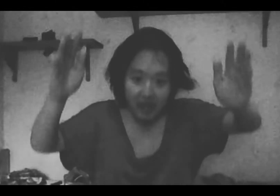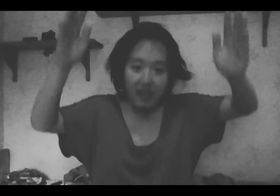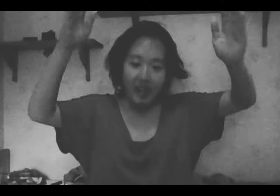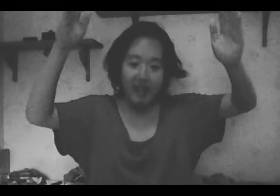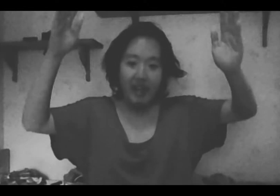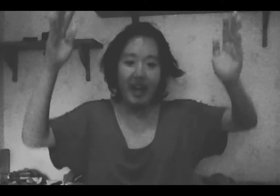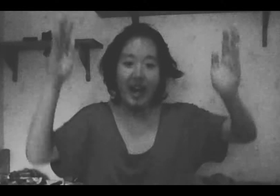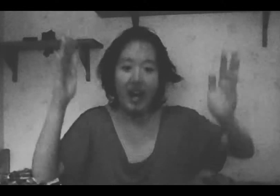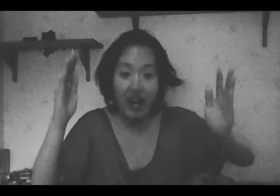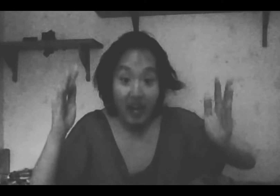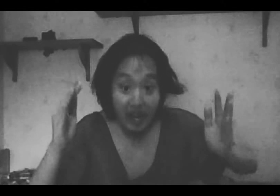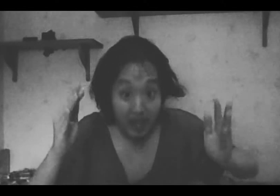Hej,